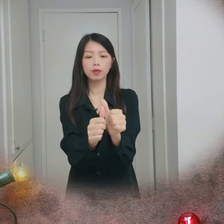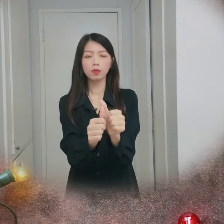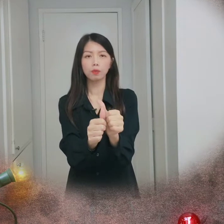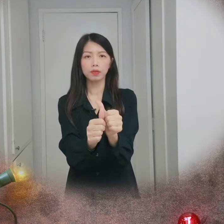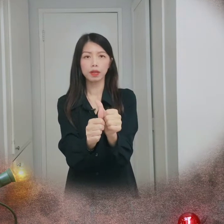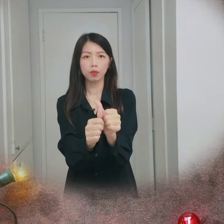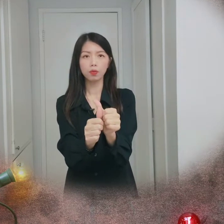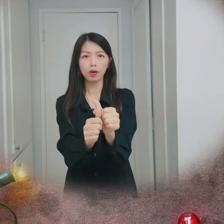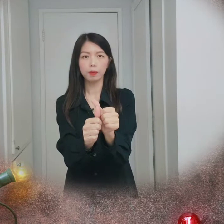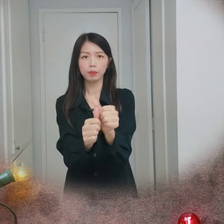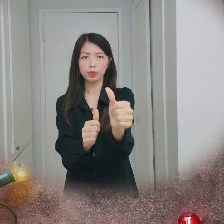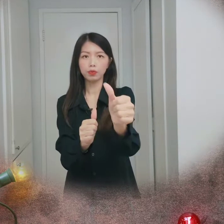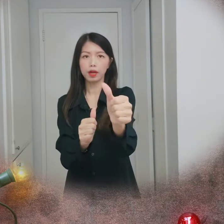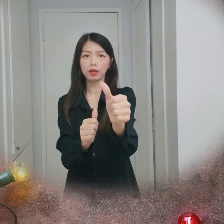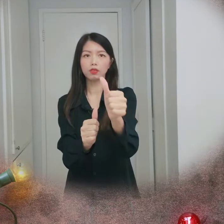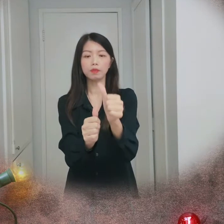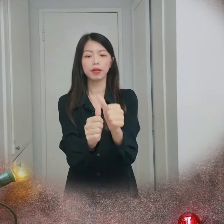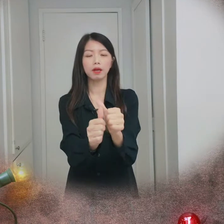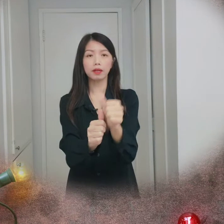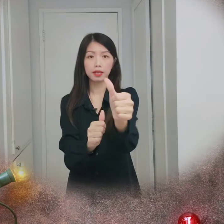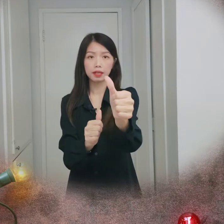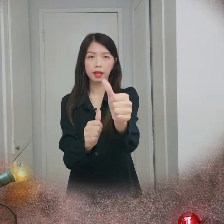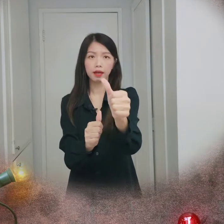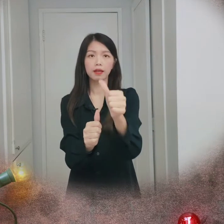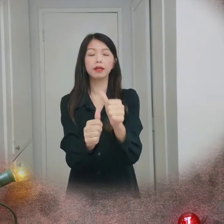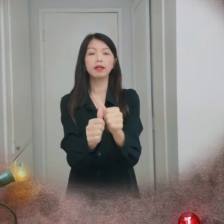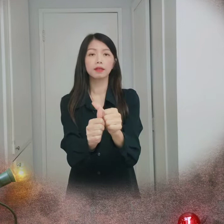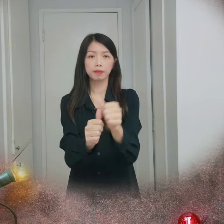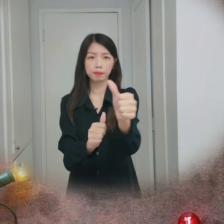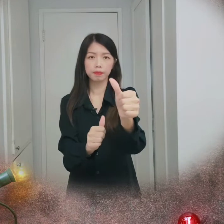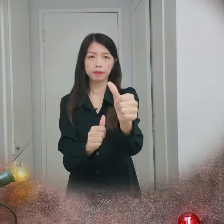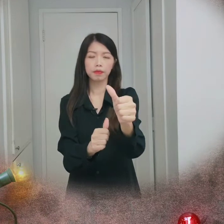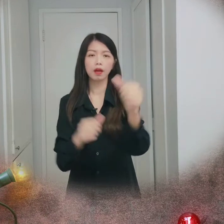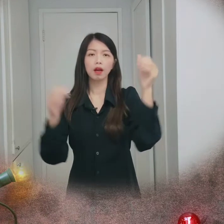오른손을 왼손 엄지 대고 앞으로 나가주시면 돼요. 이기다.